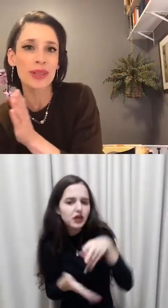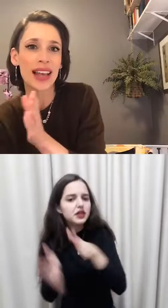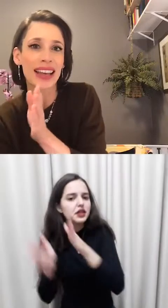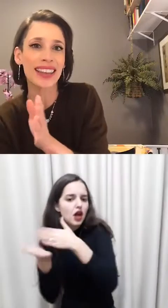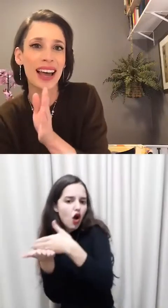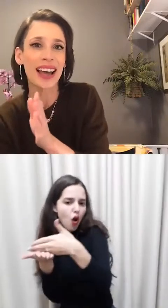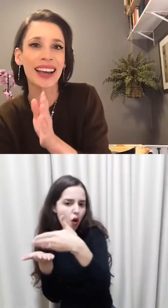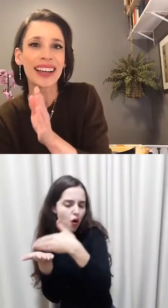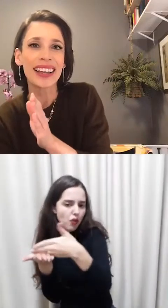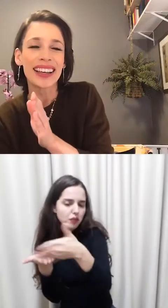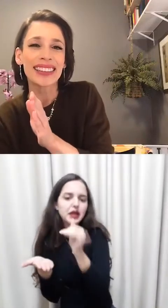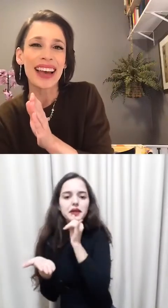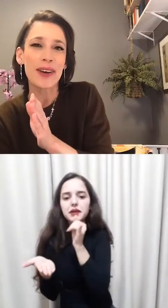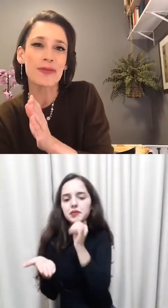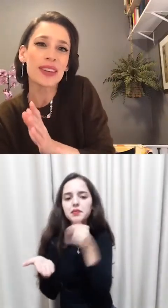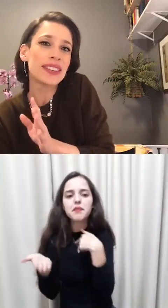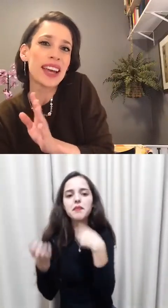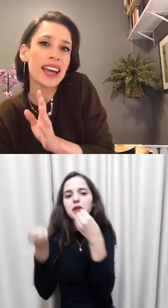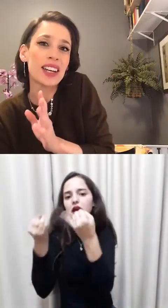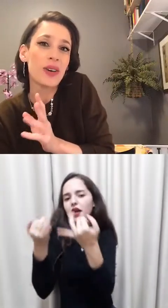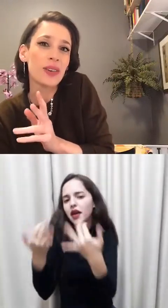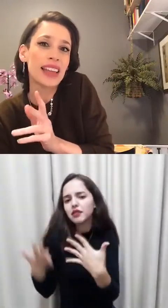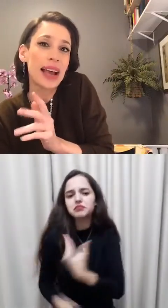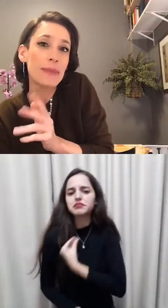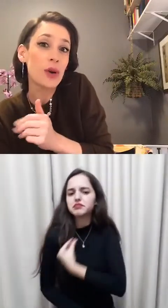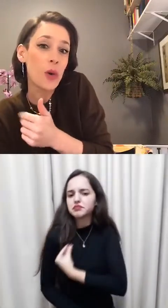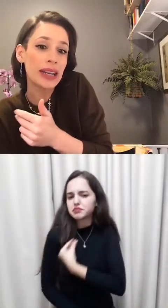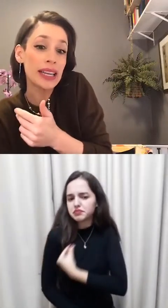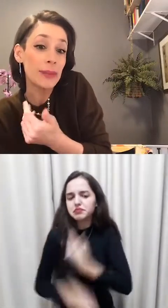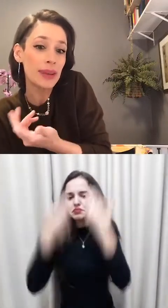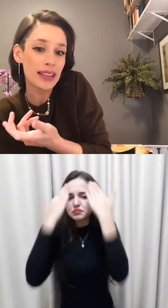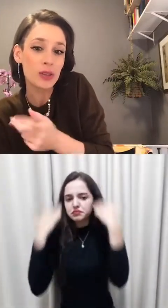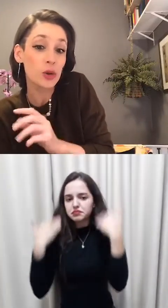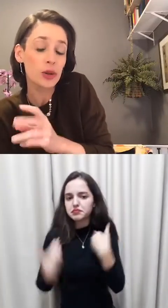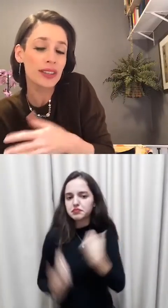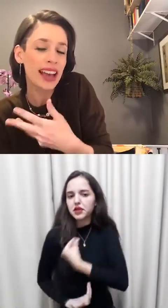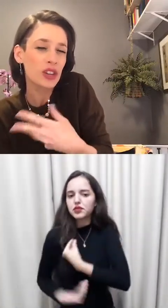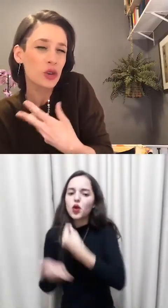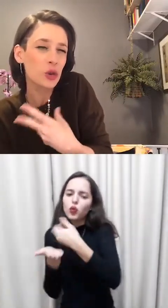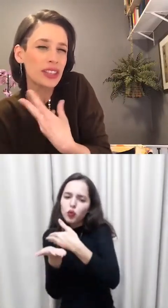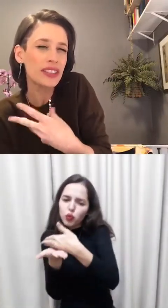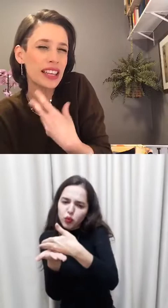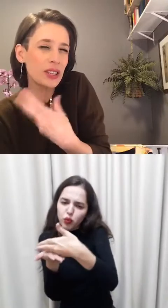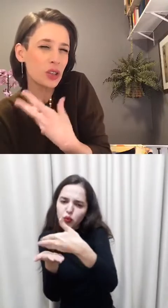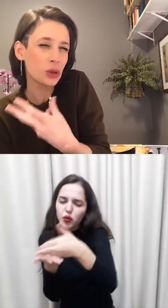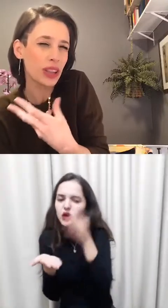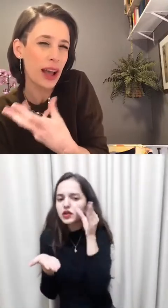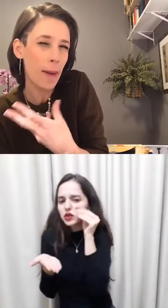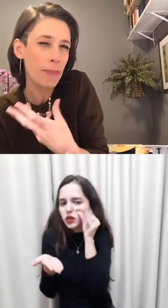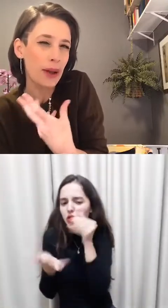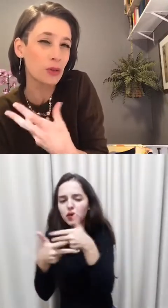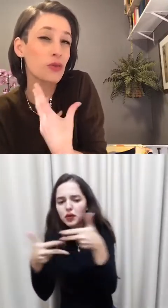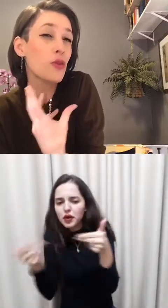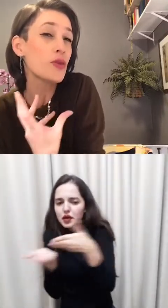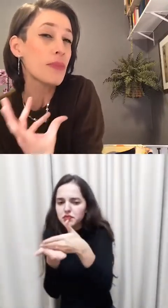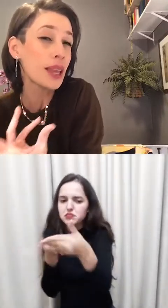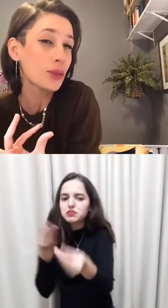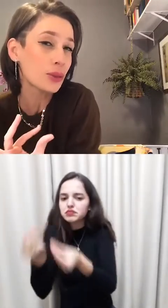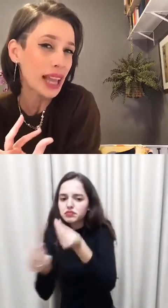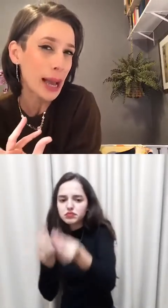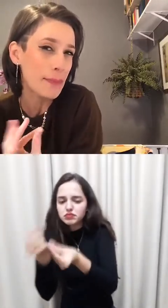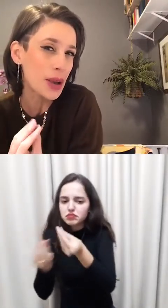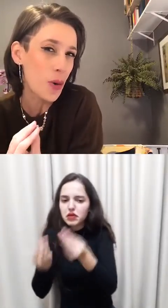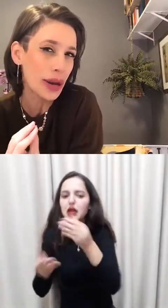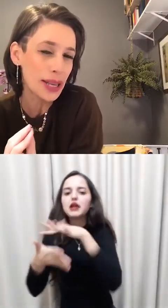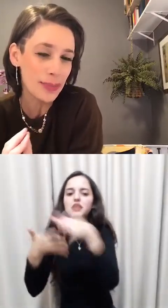digamos, da vida da Gabi com a Libras, curiosidades do início do envolvimento